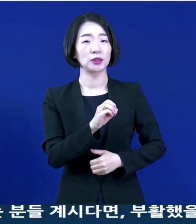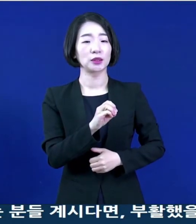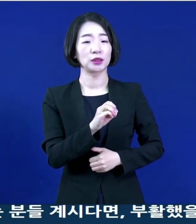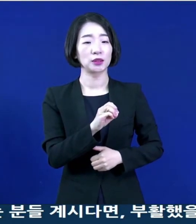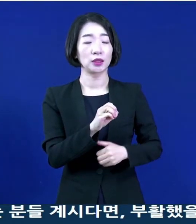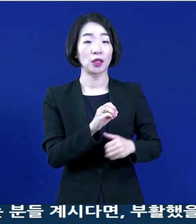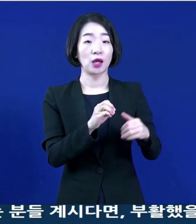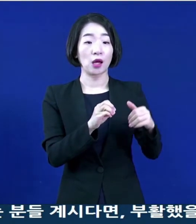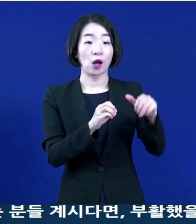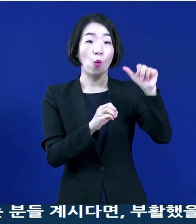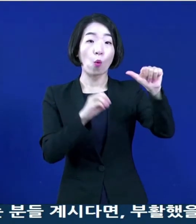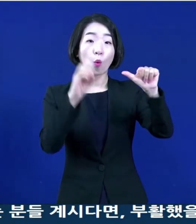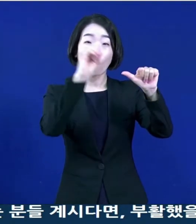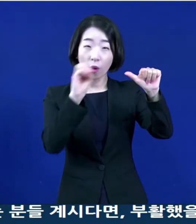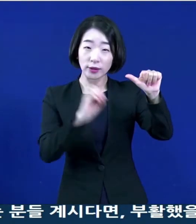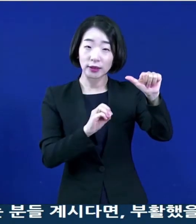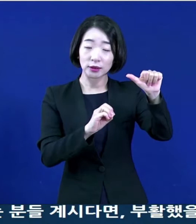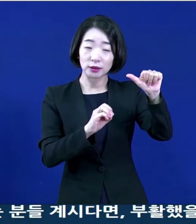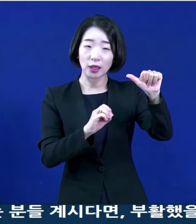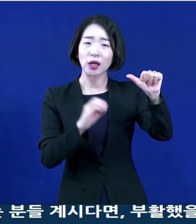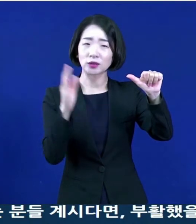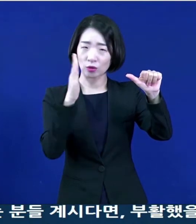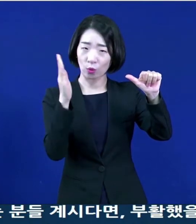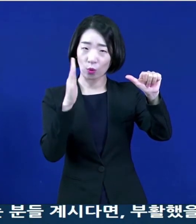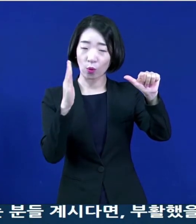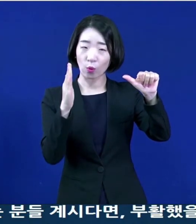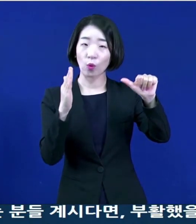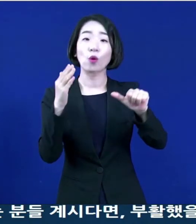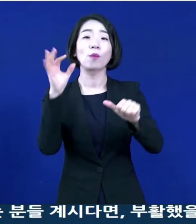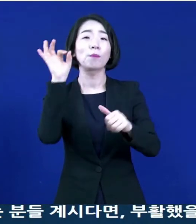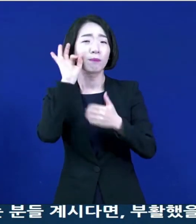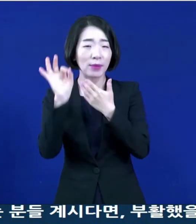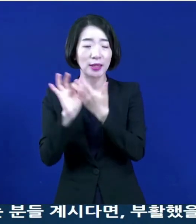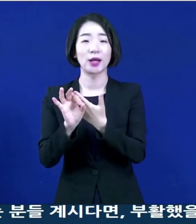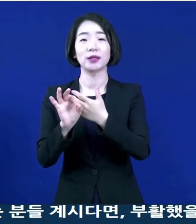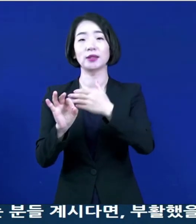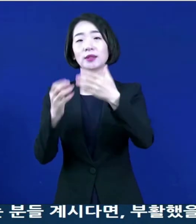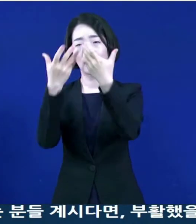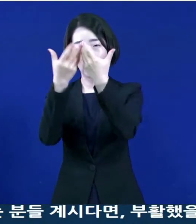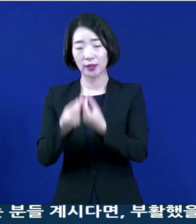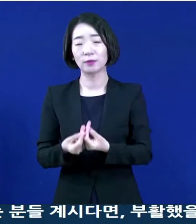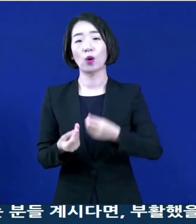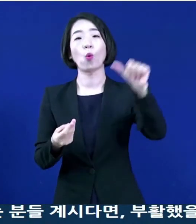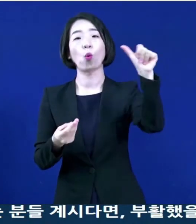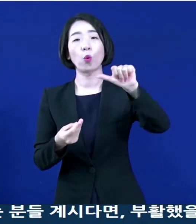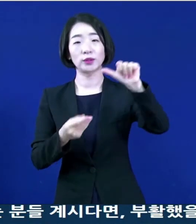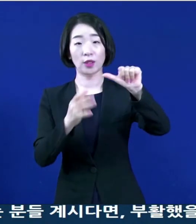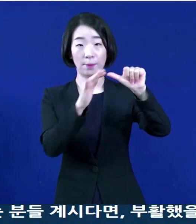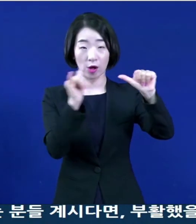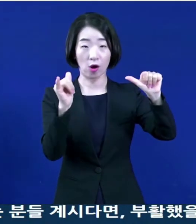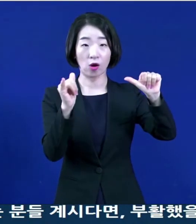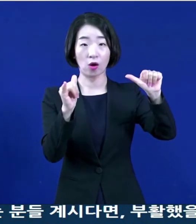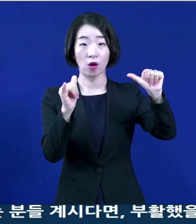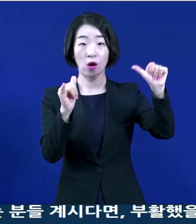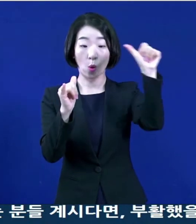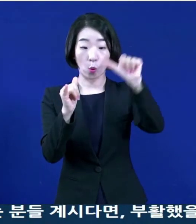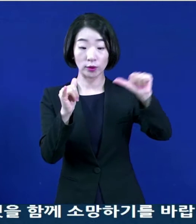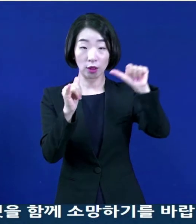5%라고 합니다. 5천 명이 만약 있다 가정하면 250명이 장애인이라는 겁니다.